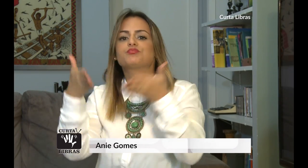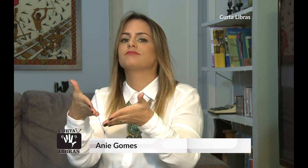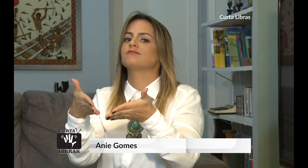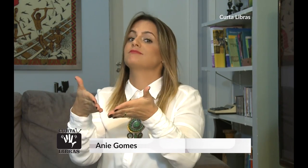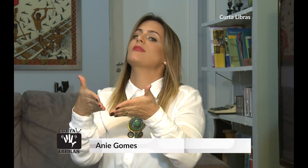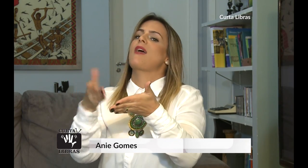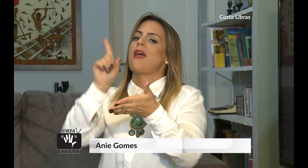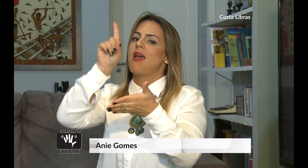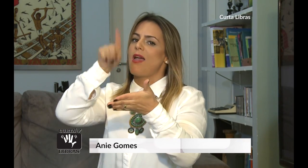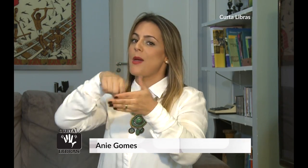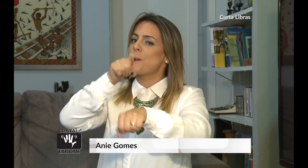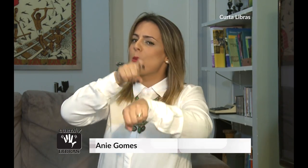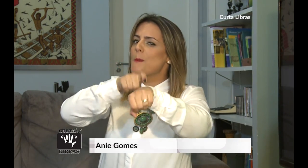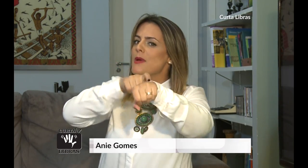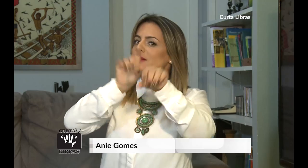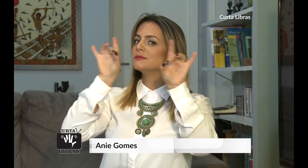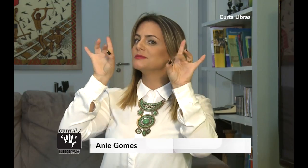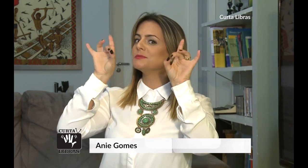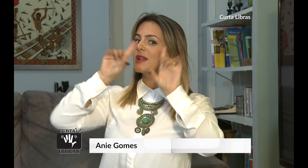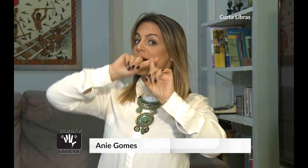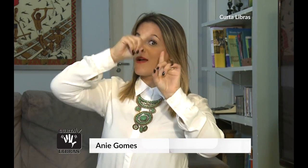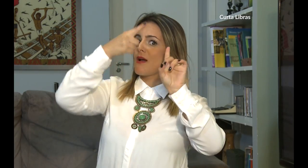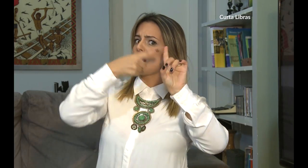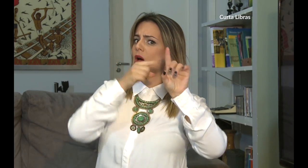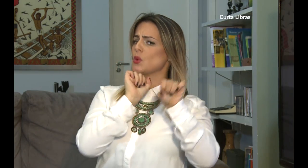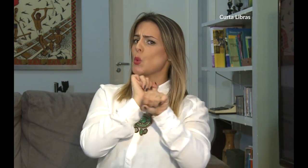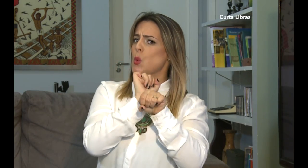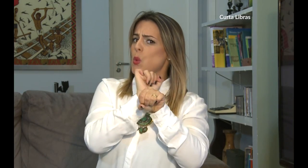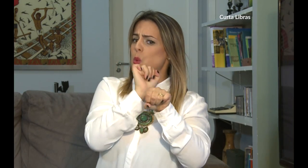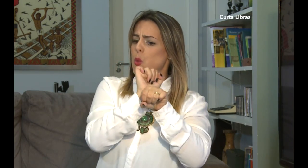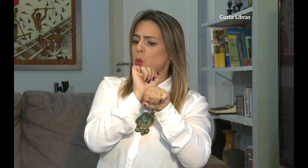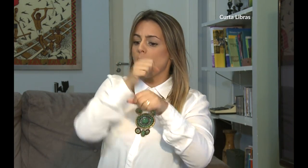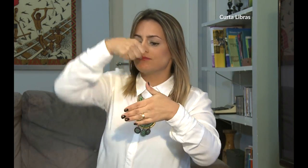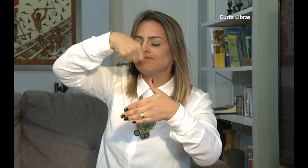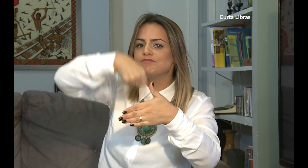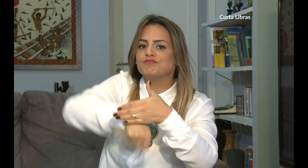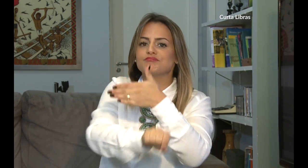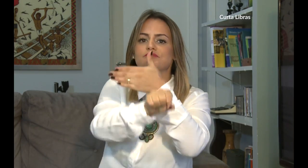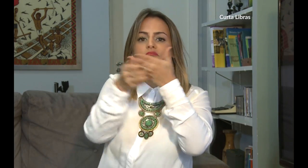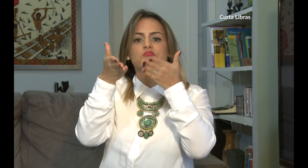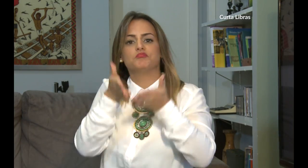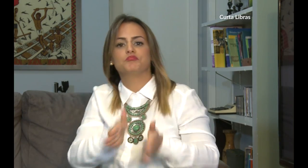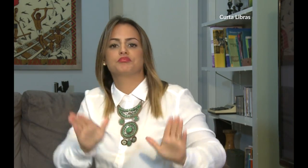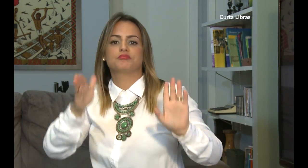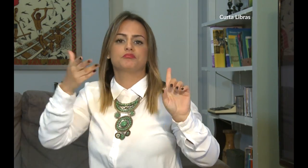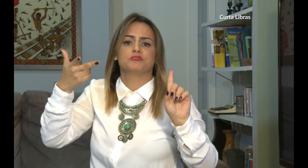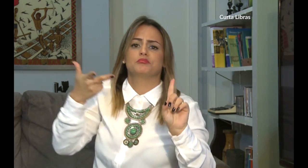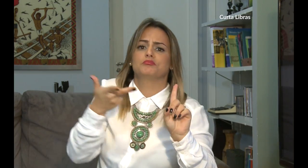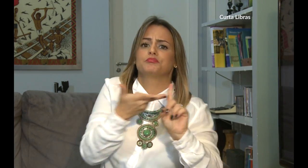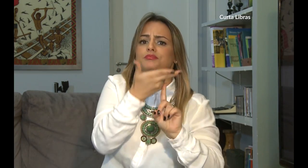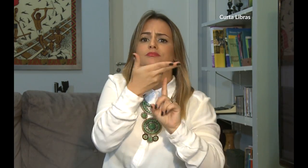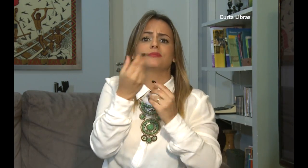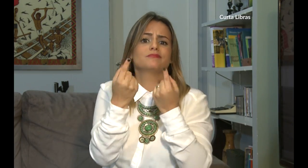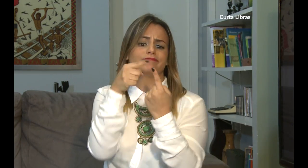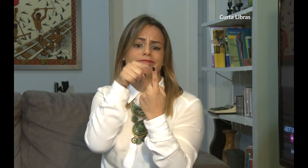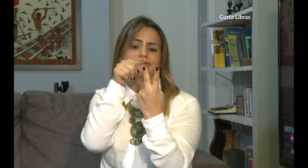Vamos abordar um momento muito esperado por muitos distantes Ou seja, o momento do parto, seja ele natural,